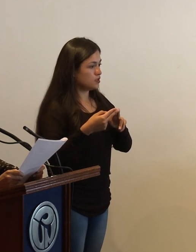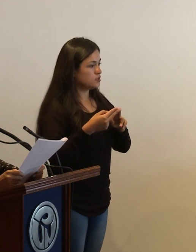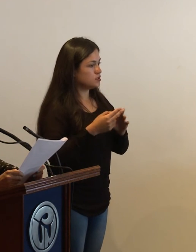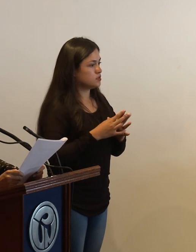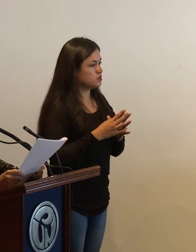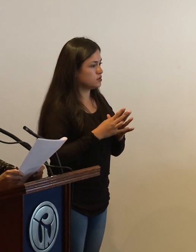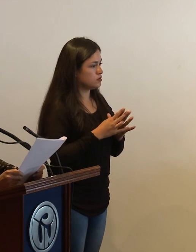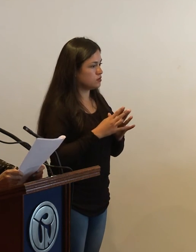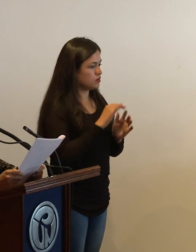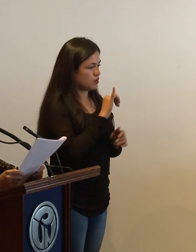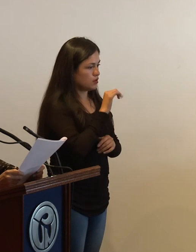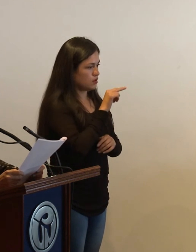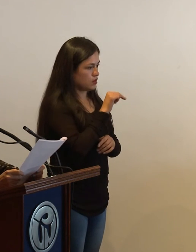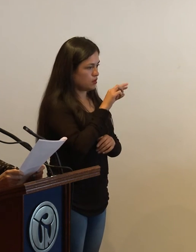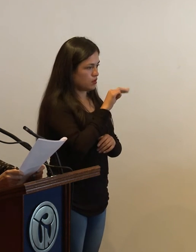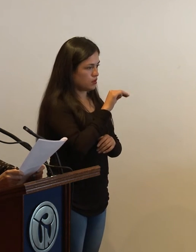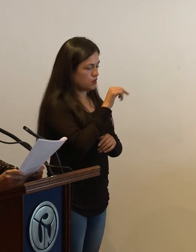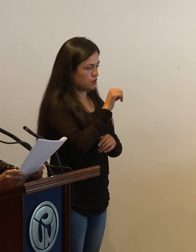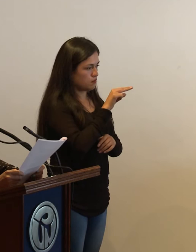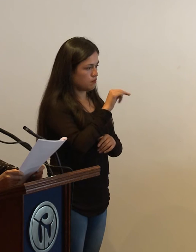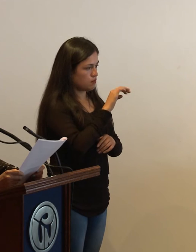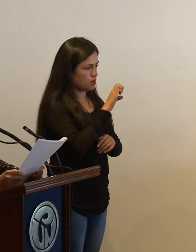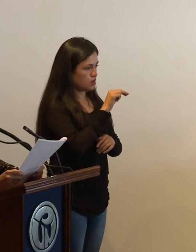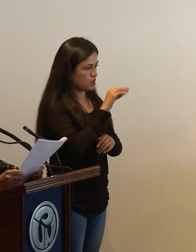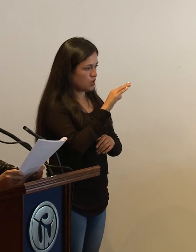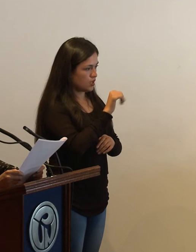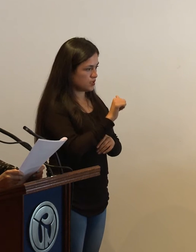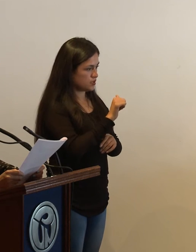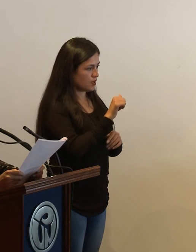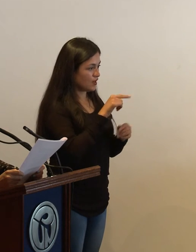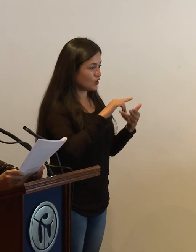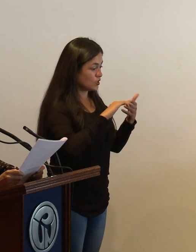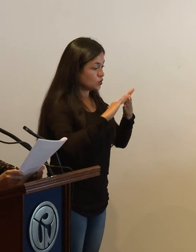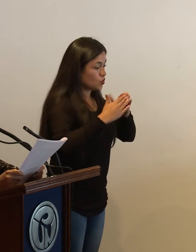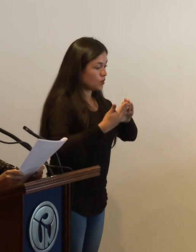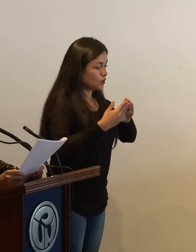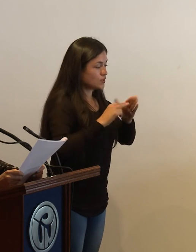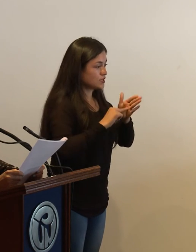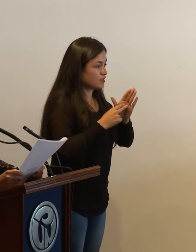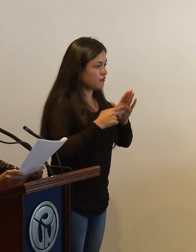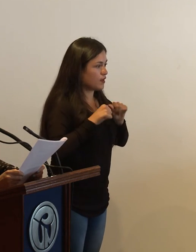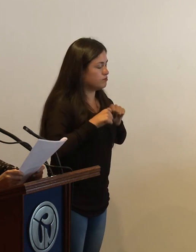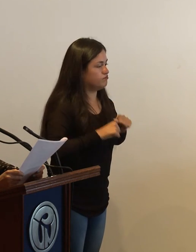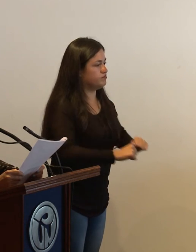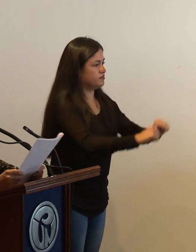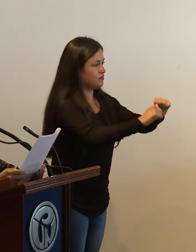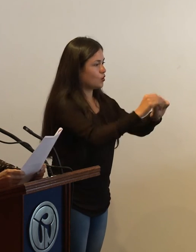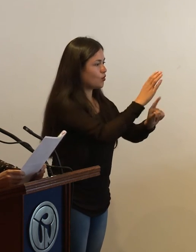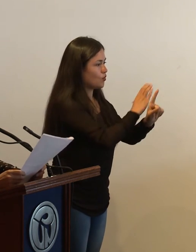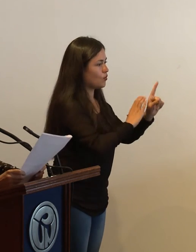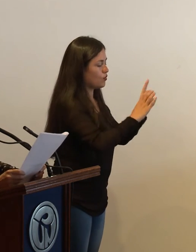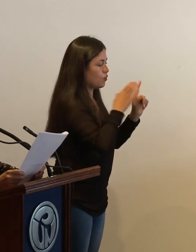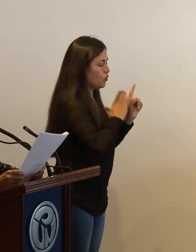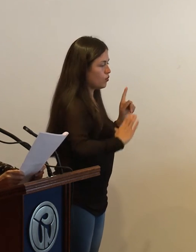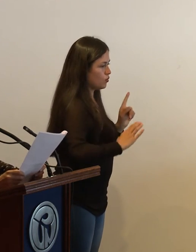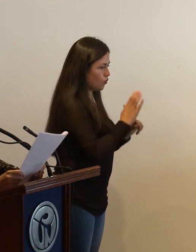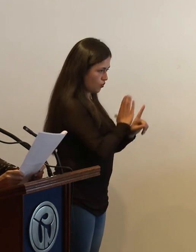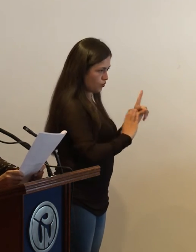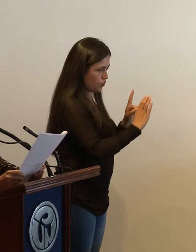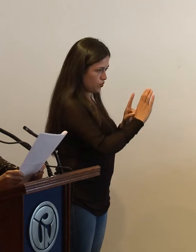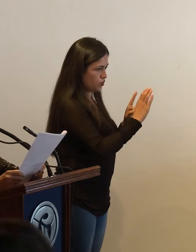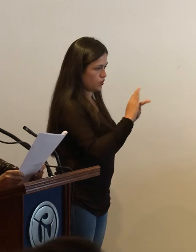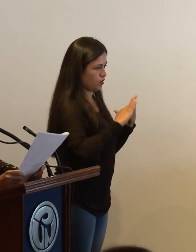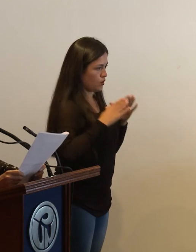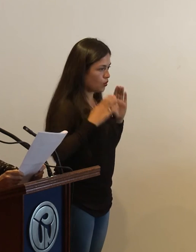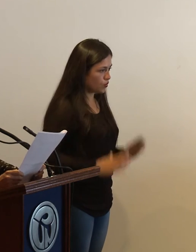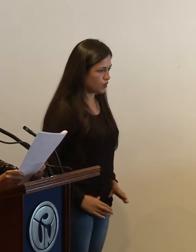de inmanencia que da cuenta de la inquebrantable relación entre cuerpo, naturaleza y cultura. Al